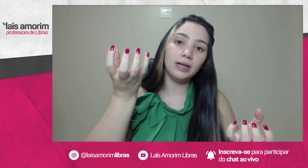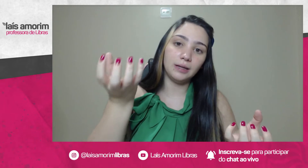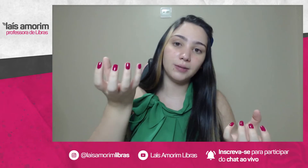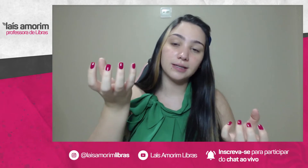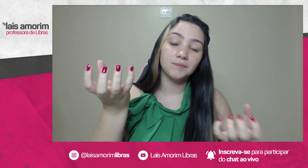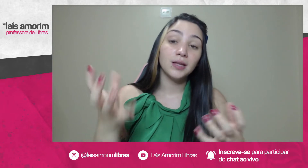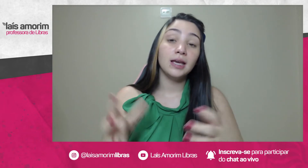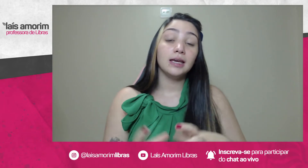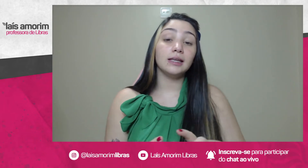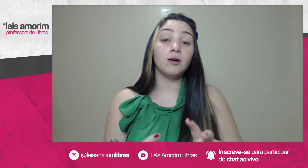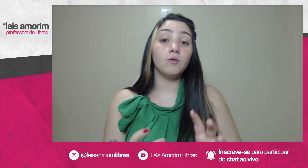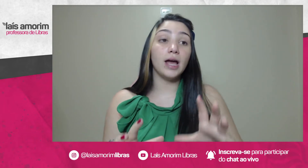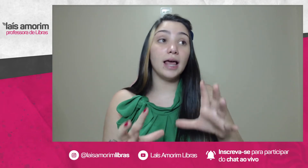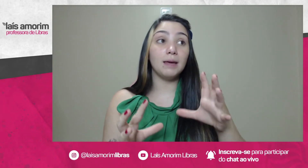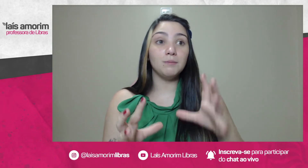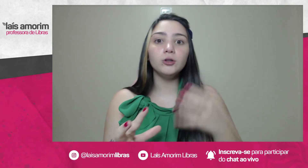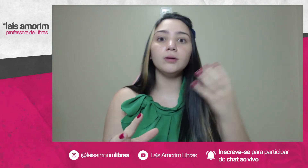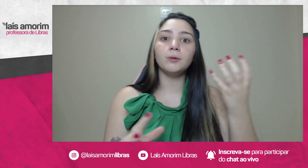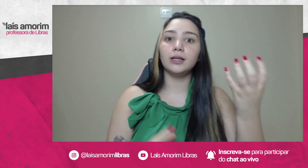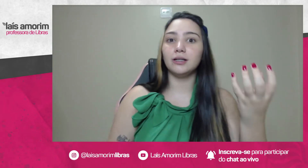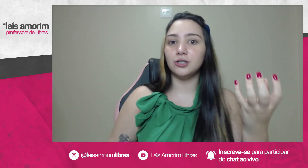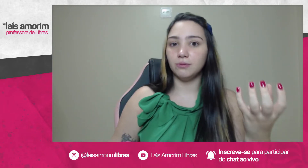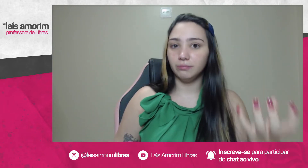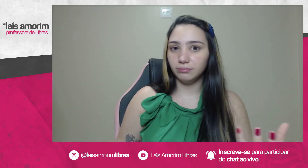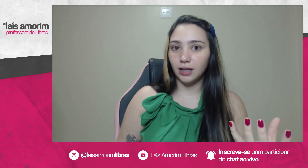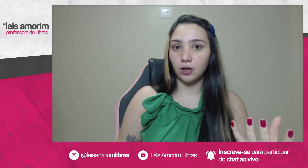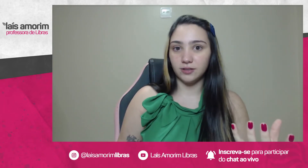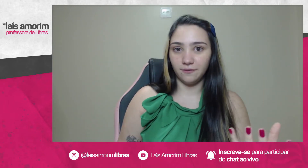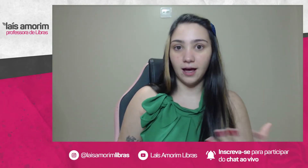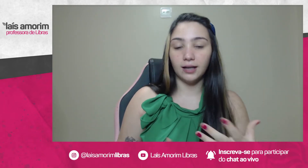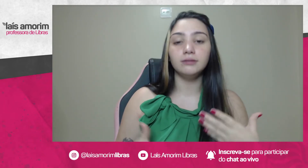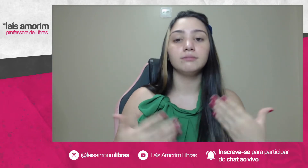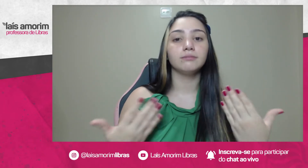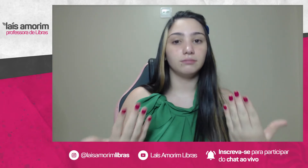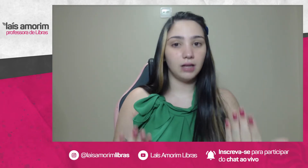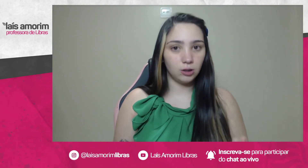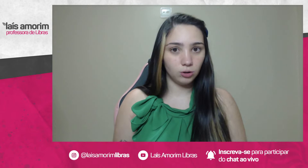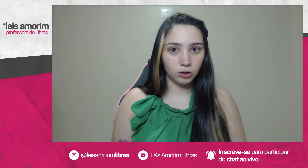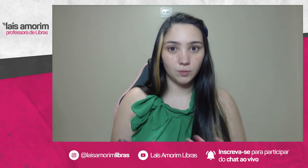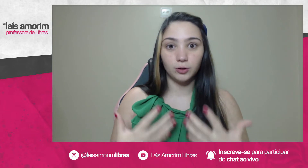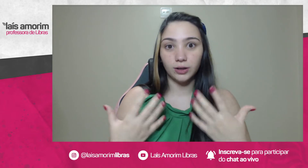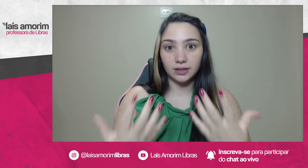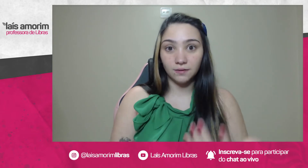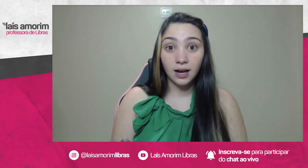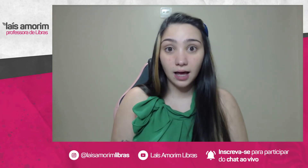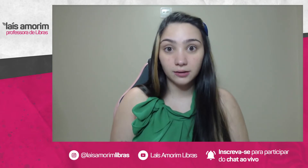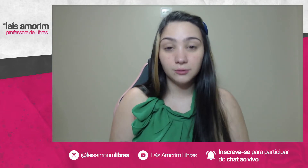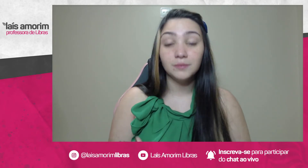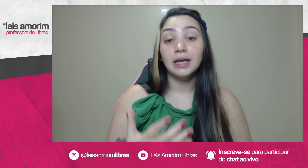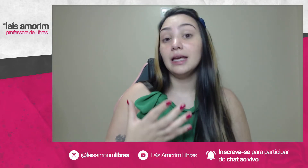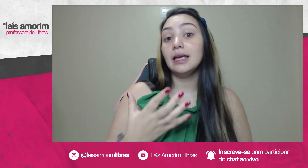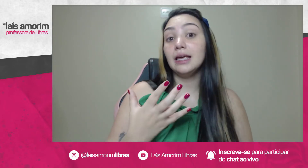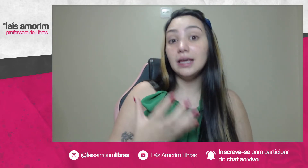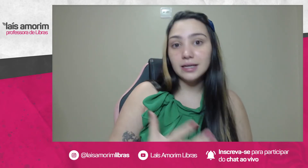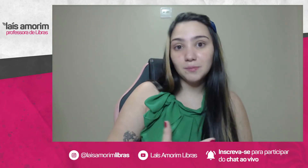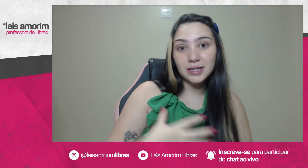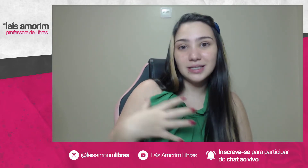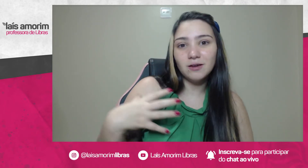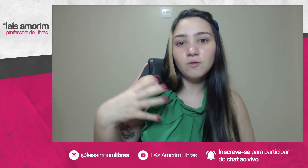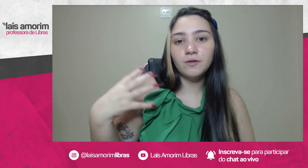Libras. Então, ela é muito importante na nossa fala, no nosso português falado, e a expressão facial